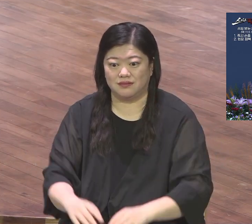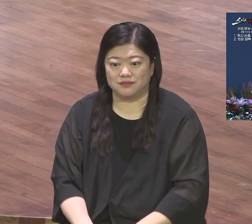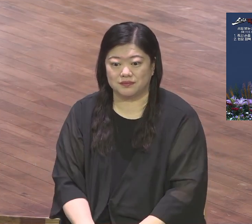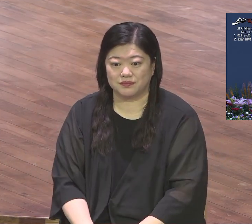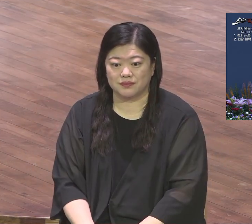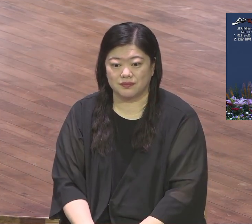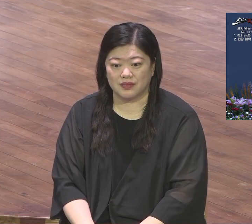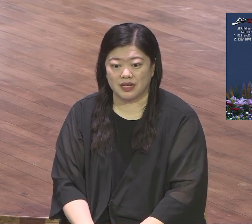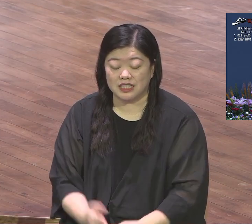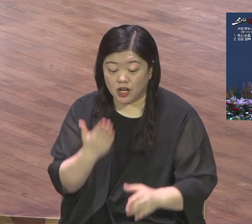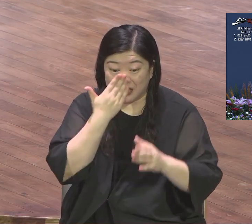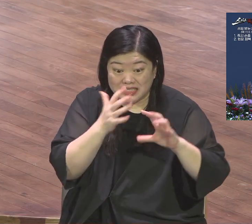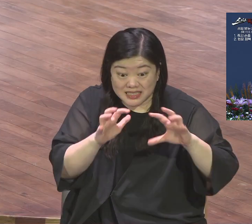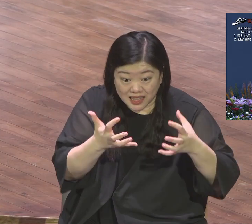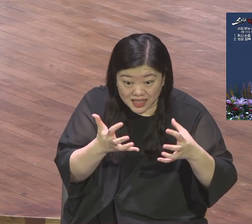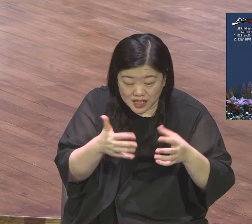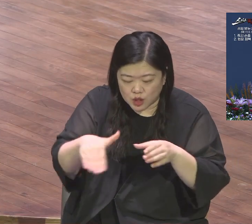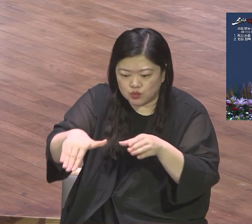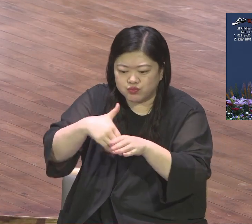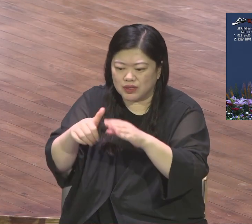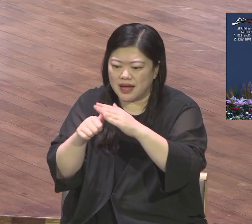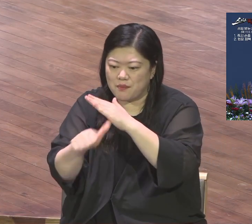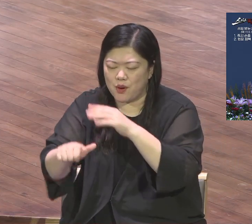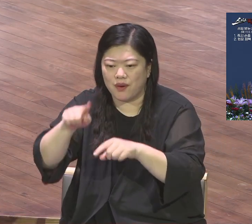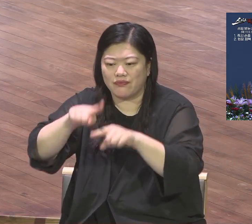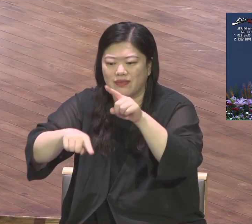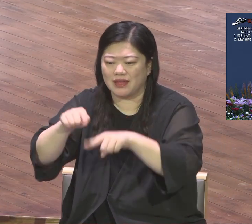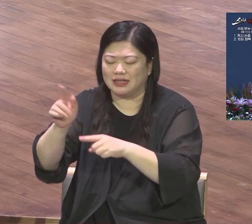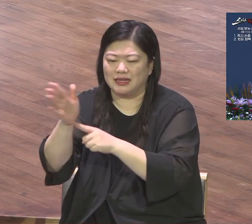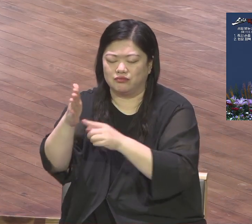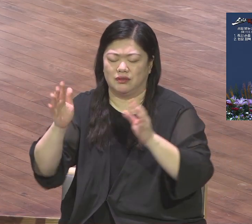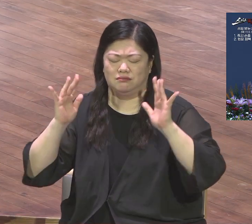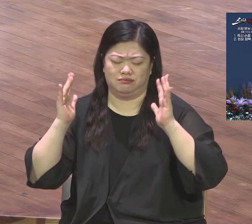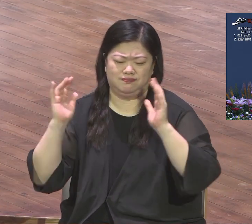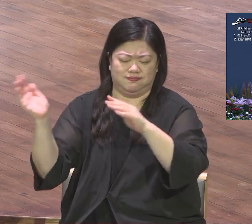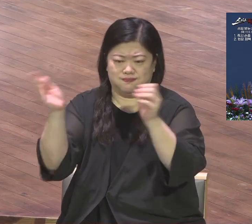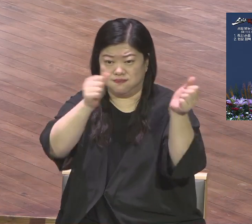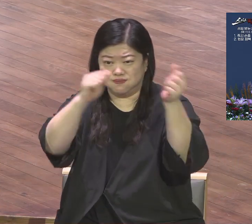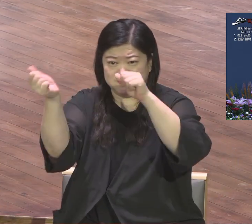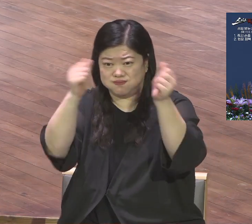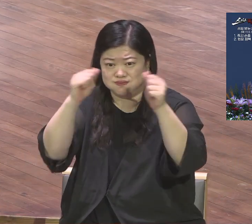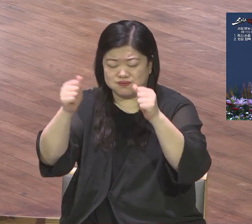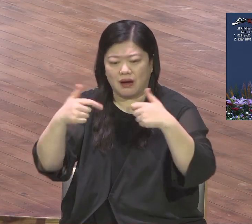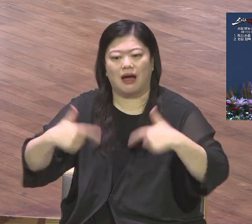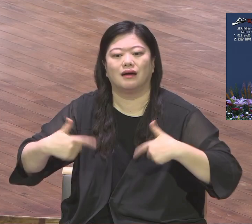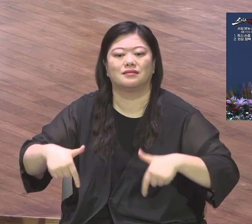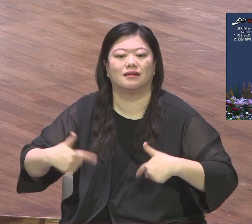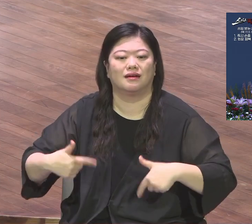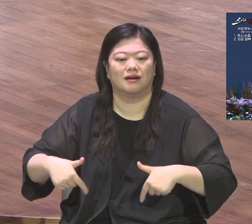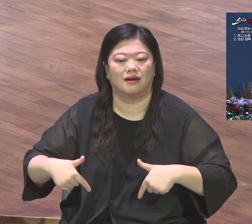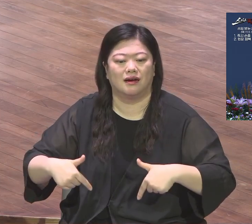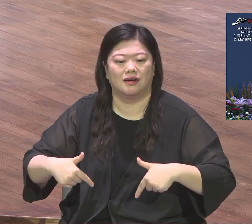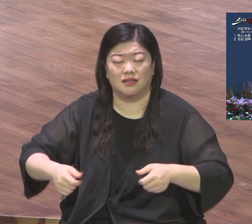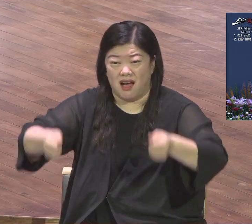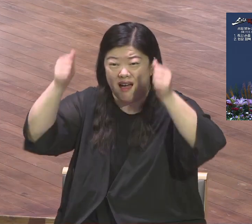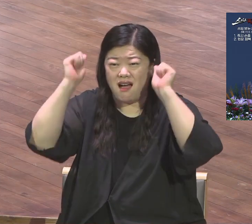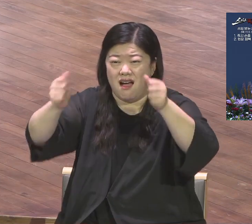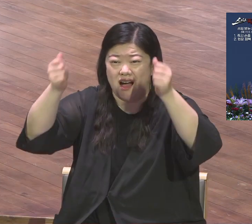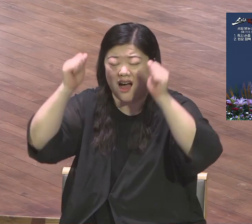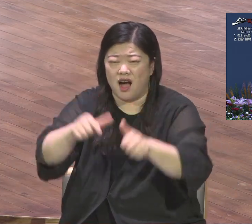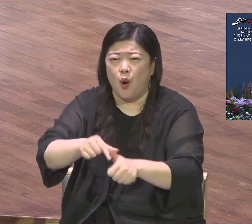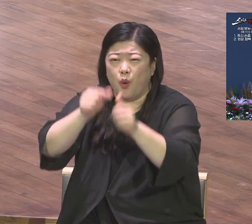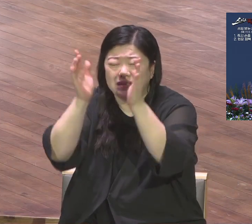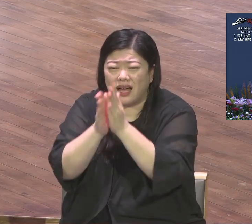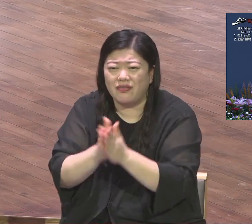이스라엘 상징하는 이 표를 통했는데 결국 지금 이스라엘 백성들이 종려나무 가지를 흔들면서 호산나를 외치는